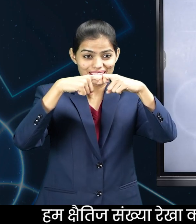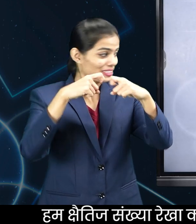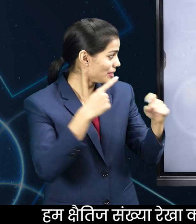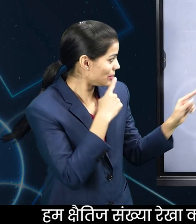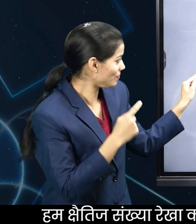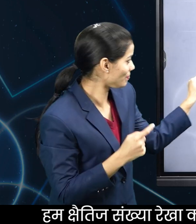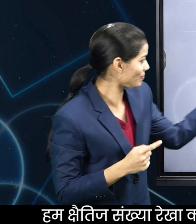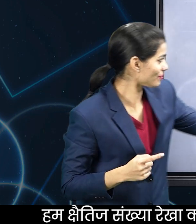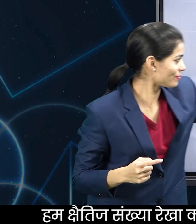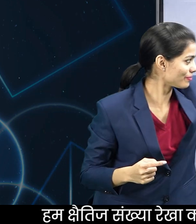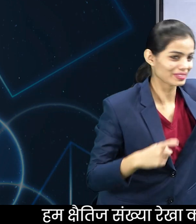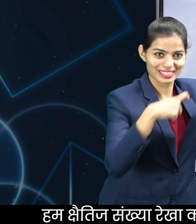कहते हैं।